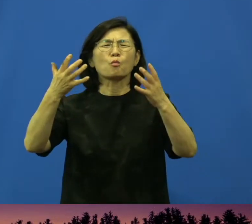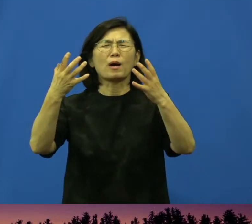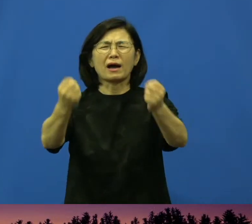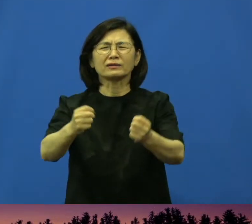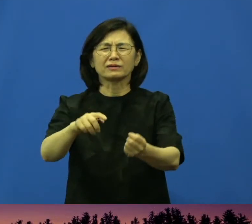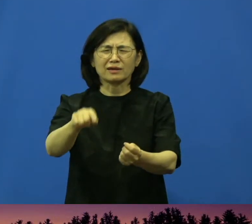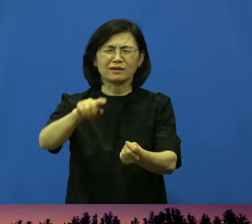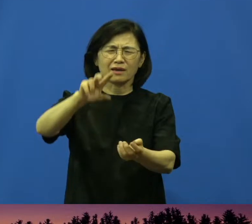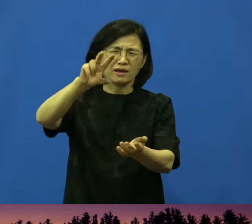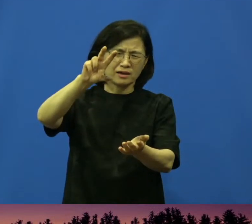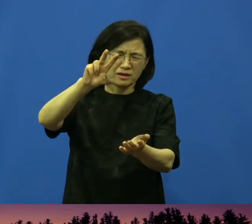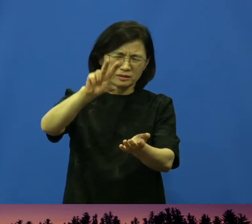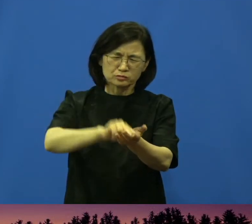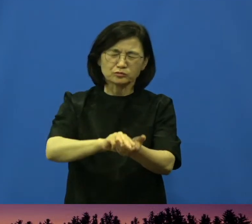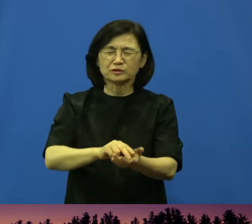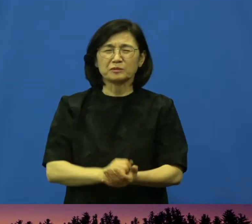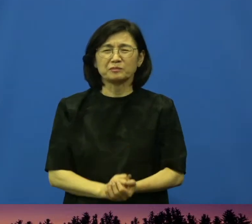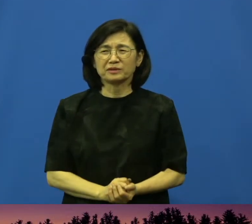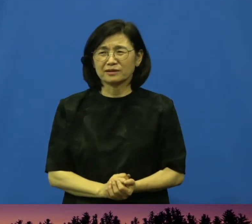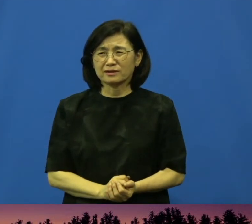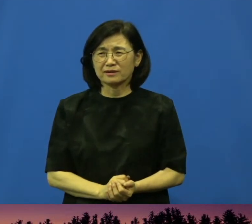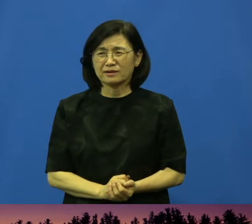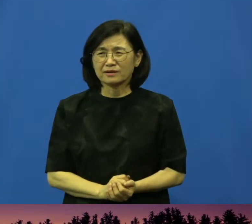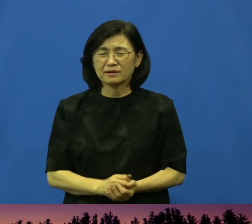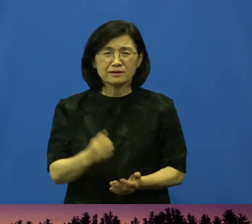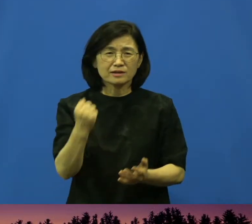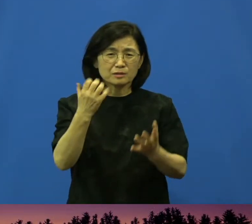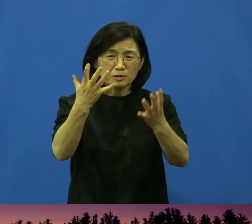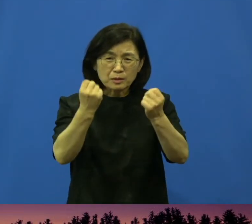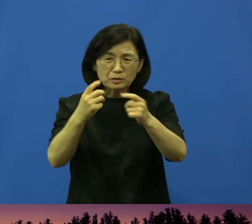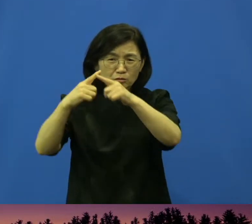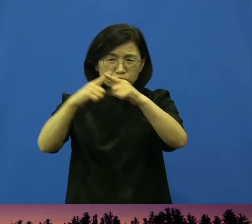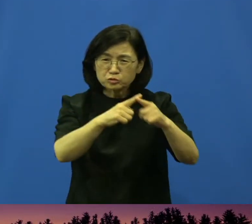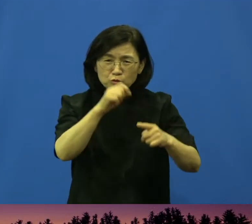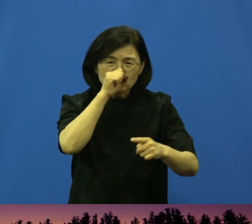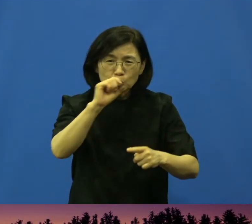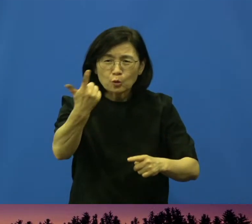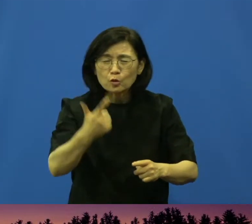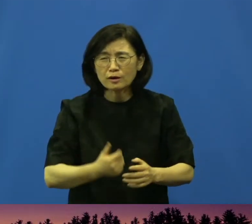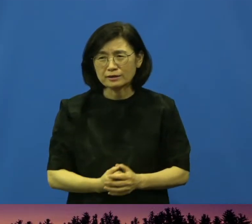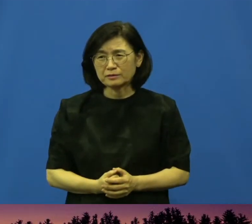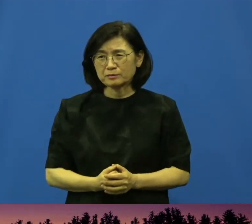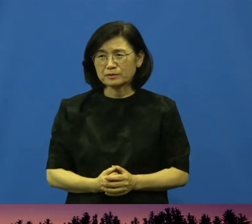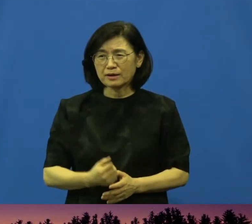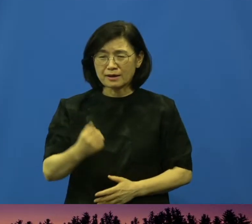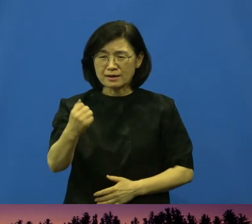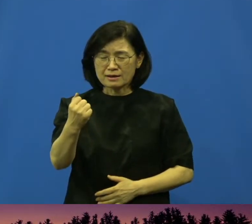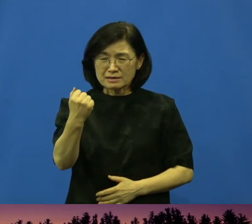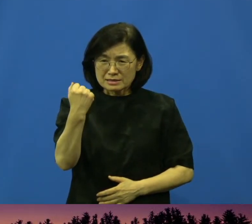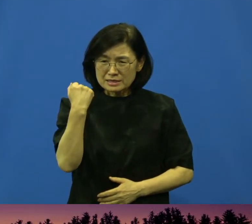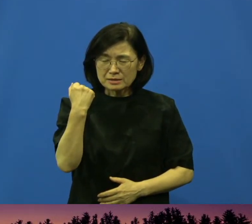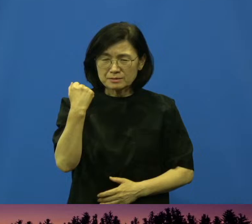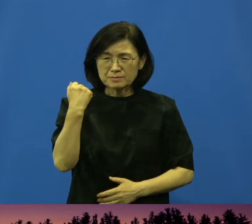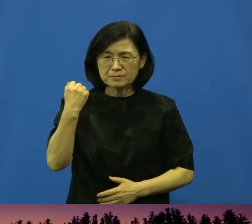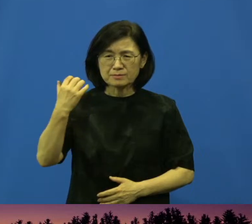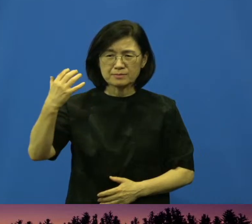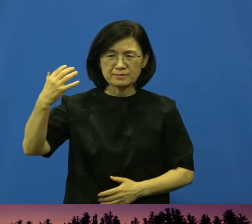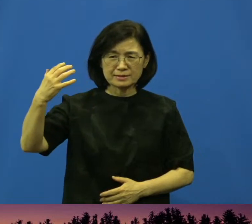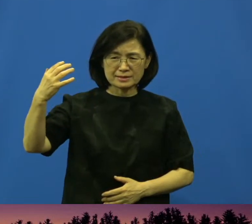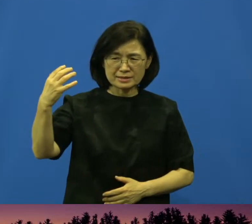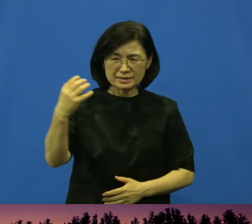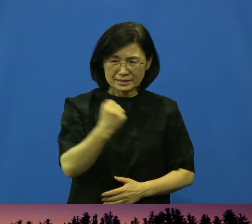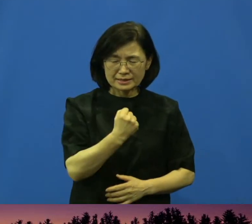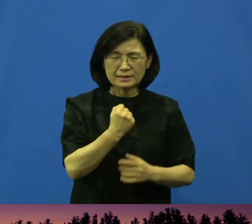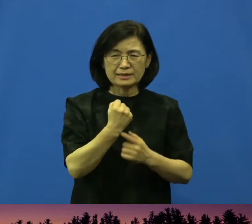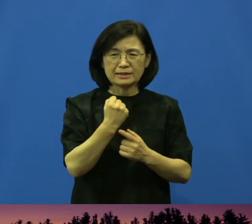여러분, 힘이 많으면 좋을까요? 문제는 그렇지 않아요. 그 힘을 스스로 컨트롤하지 못한다는 거예요. 힘이 많다고 좋은